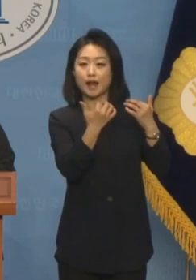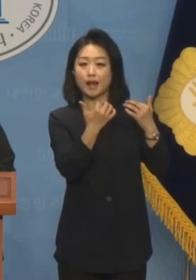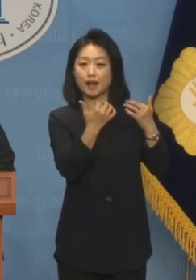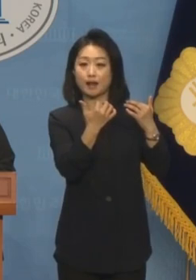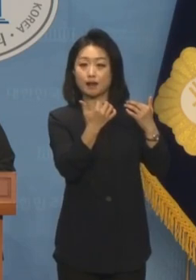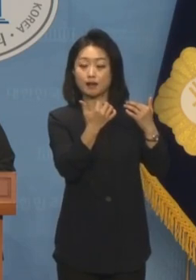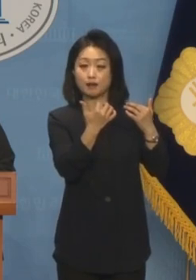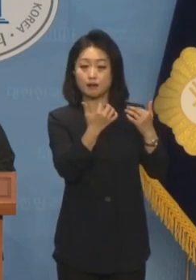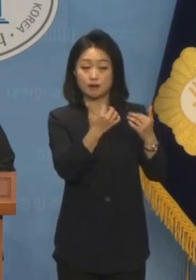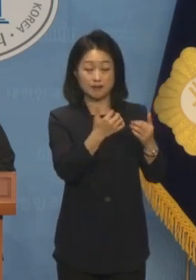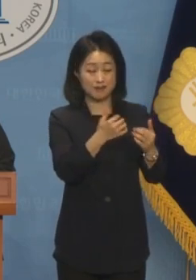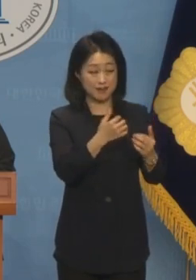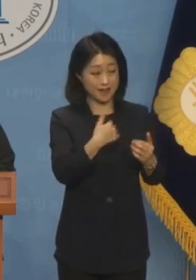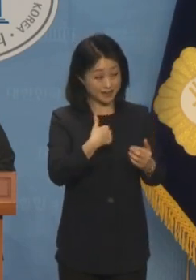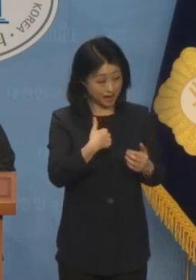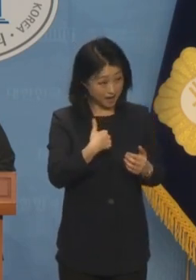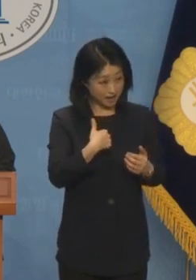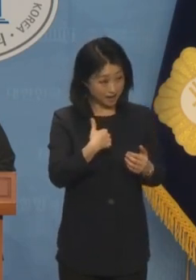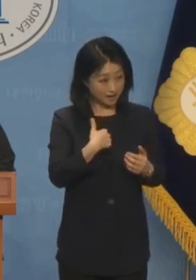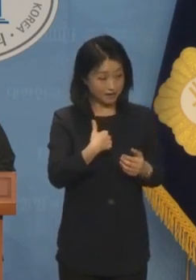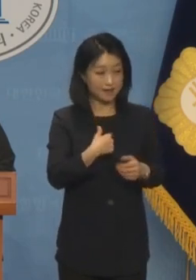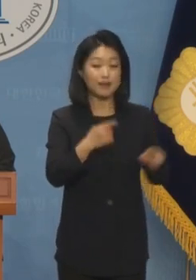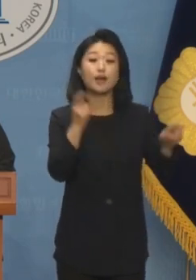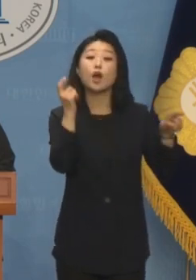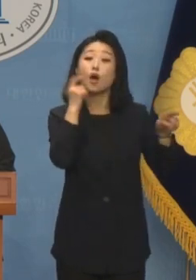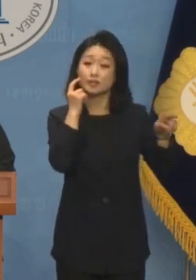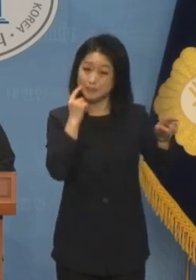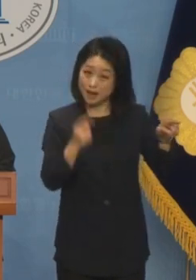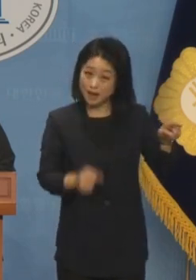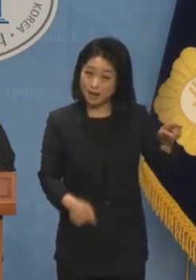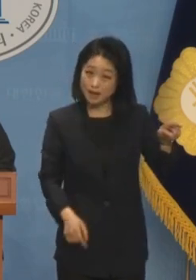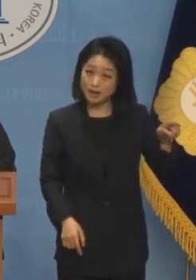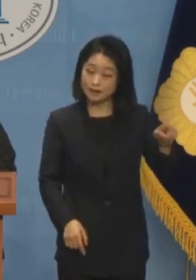국민의힘 주장이야말로 새빨간 거짓말입니다.